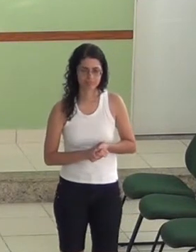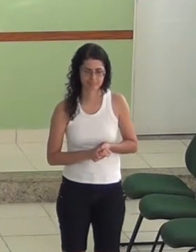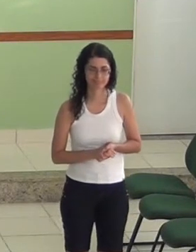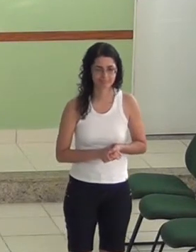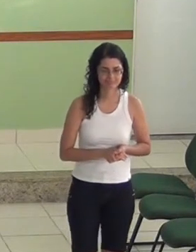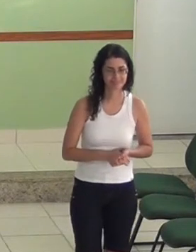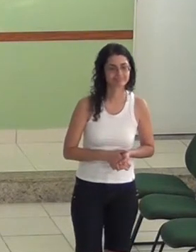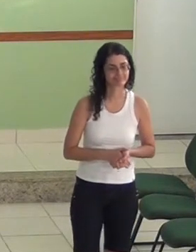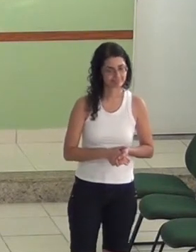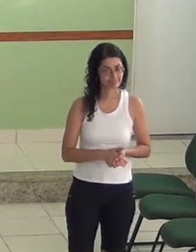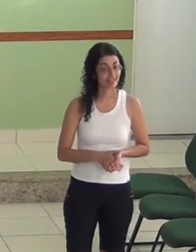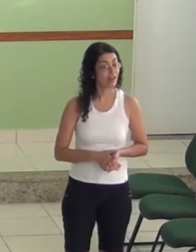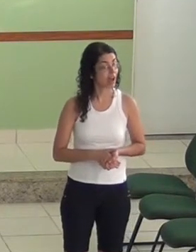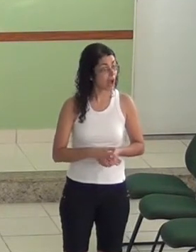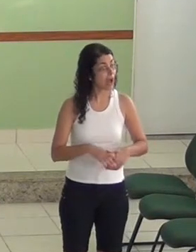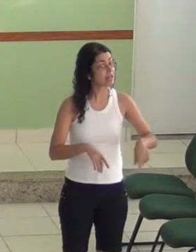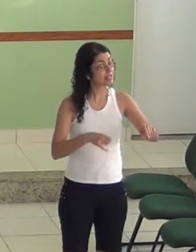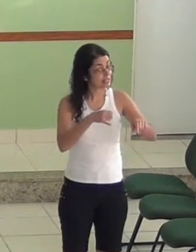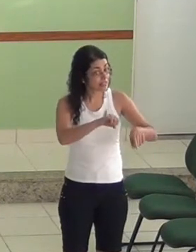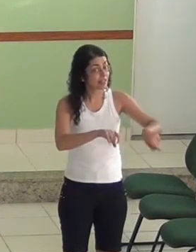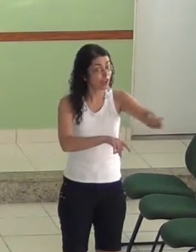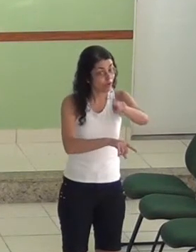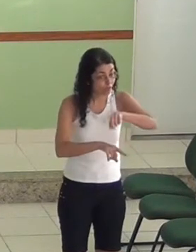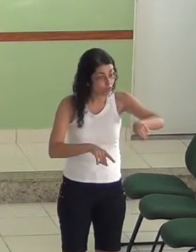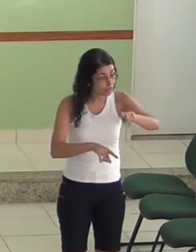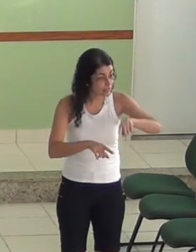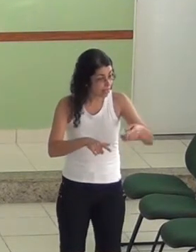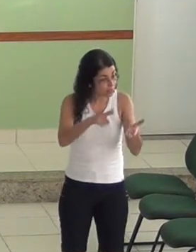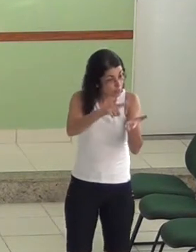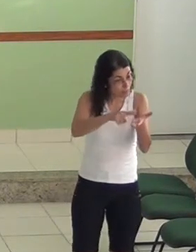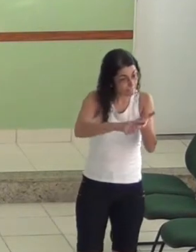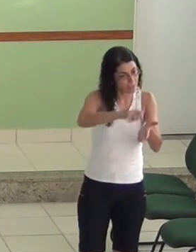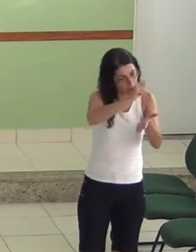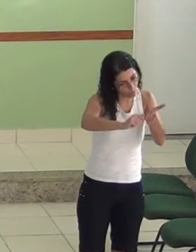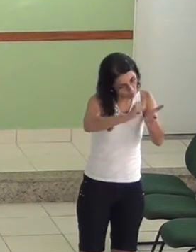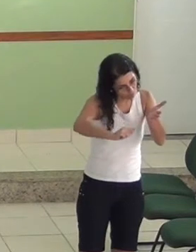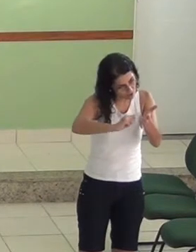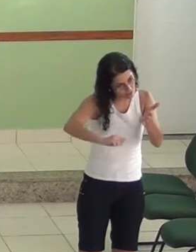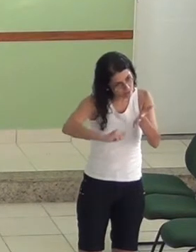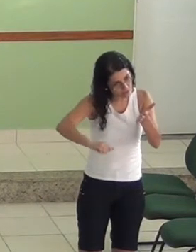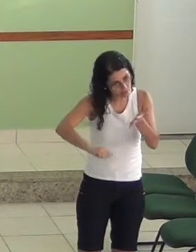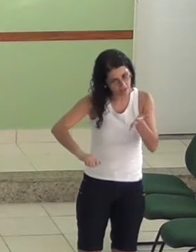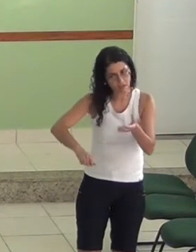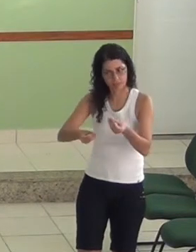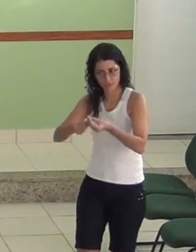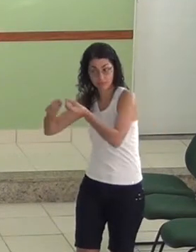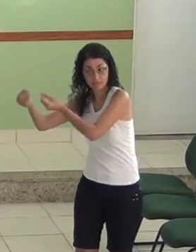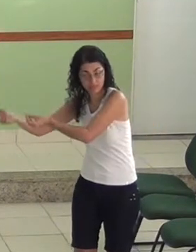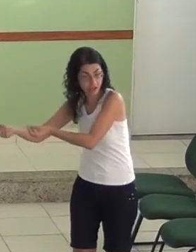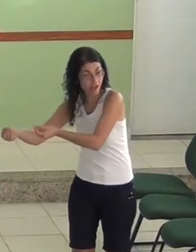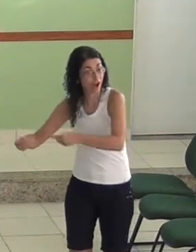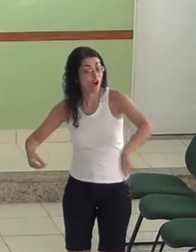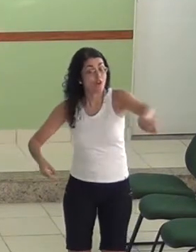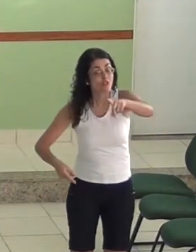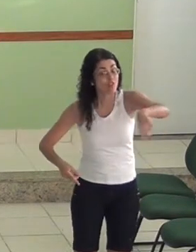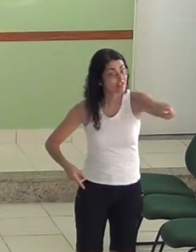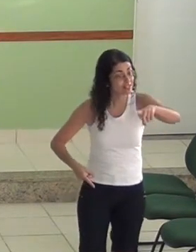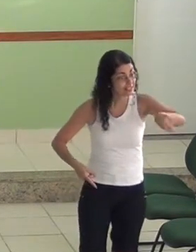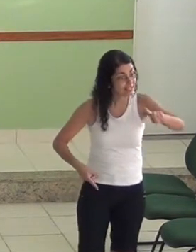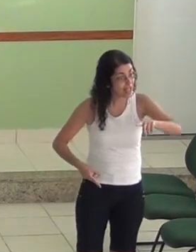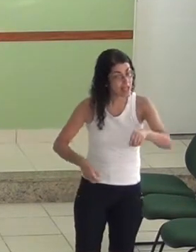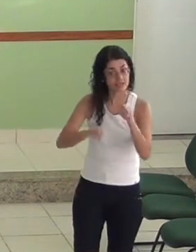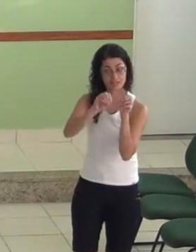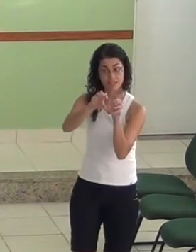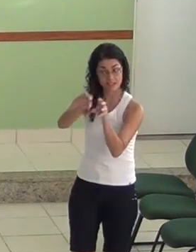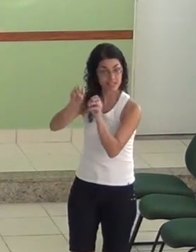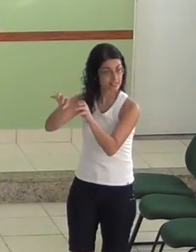individual, mas os irmãos que derem as receitas para o livro, vão fazer a receita e trazer para a gente poder também aí fazer